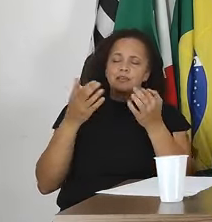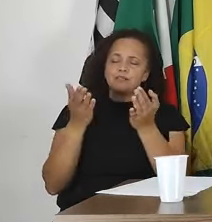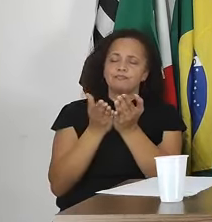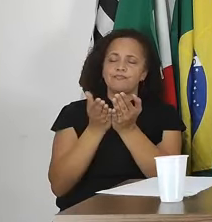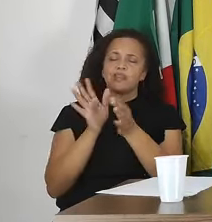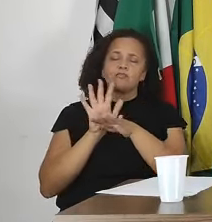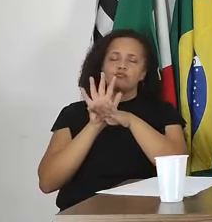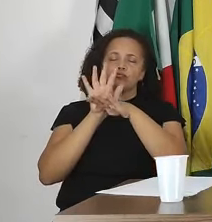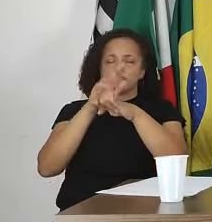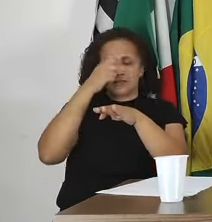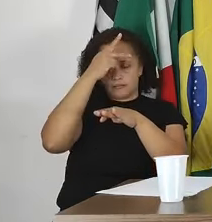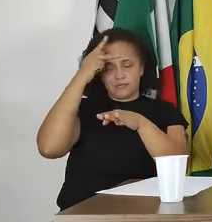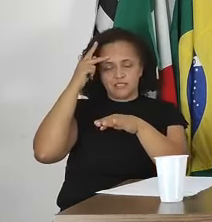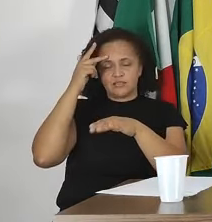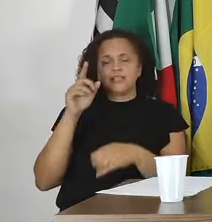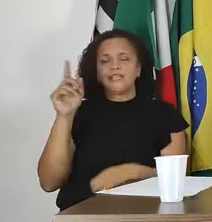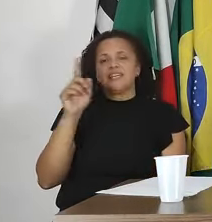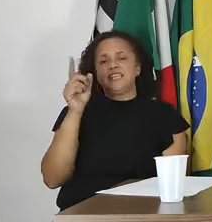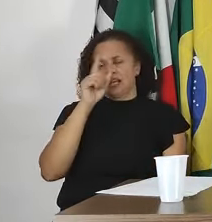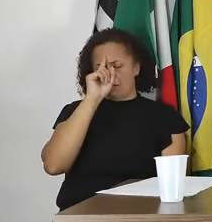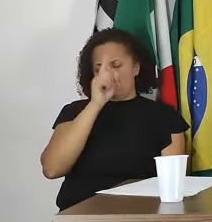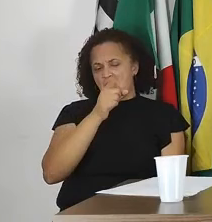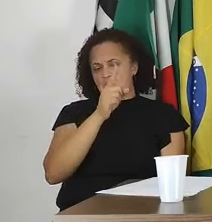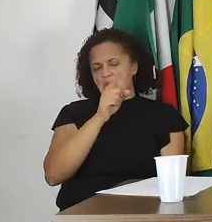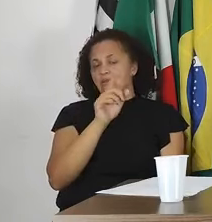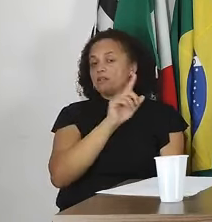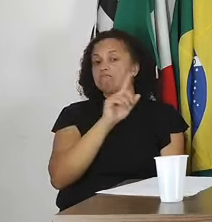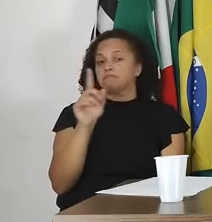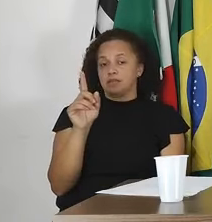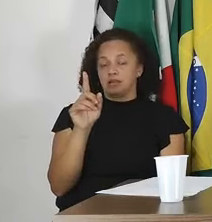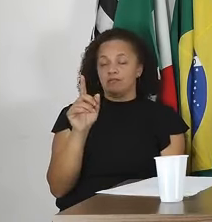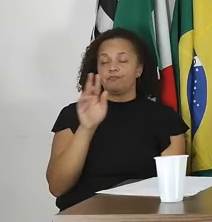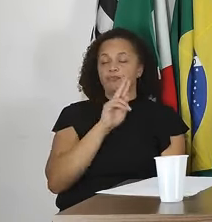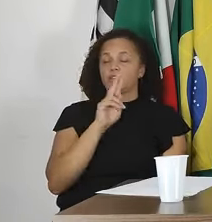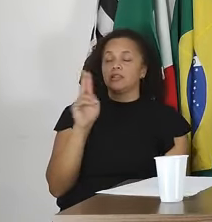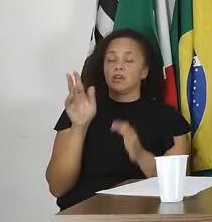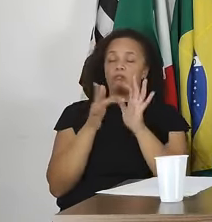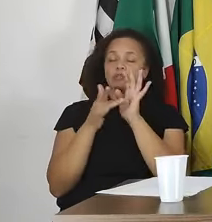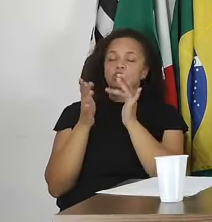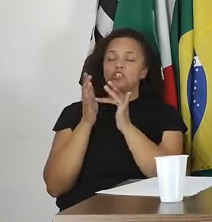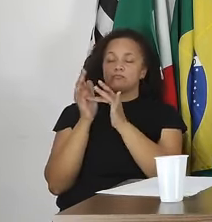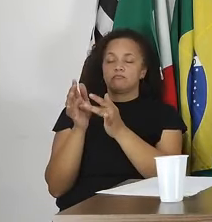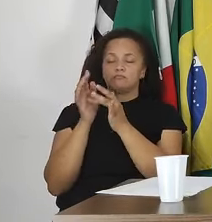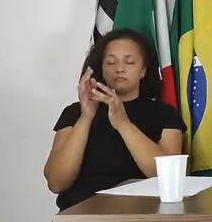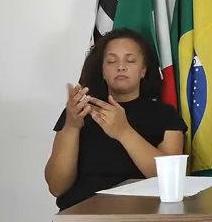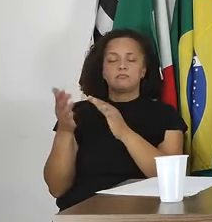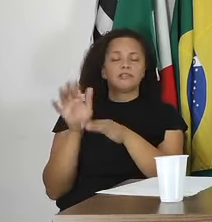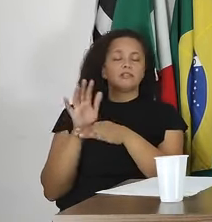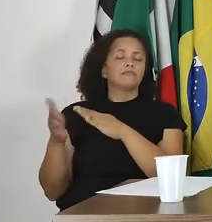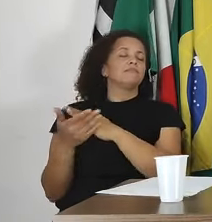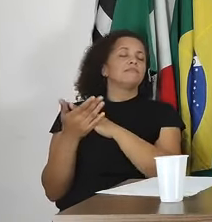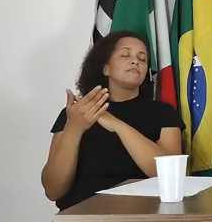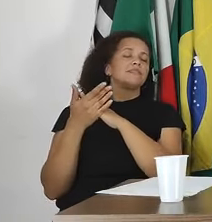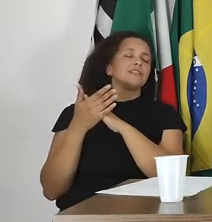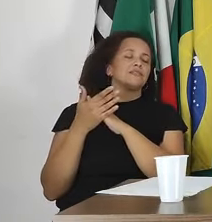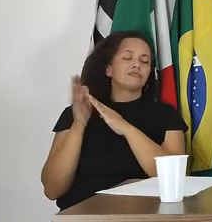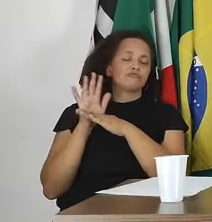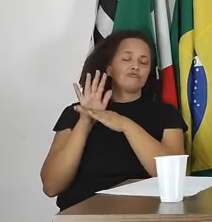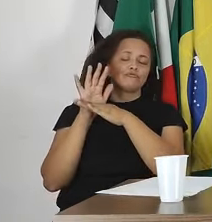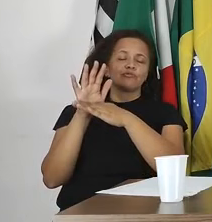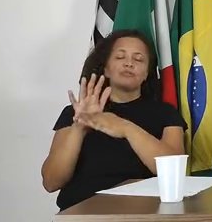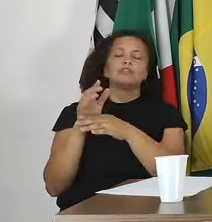e não apontar o dedo quando ele cair, Senhor. Em nome de Jesus, Pai, nos ajuda, Senhor, nos dá